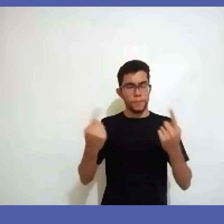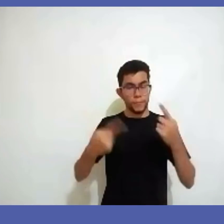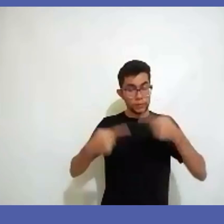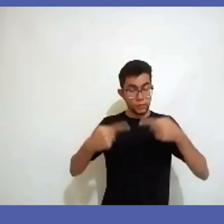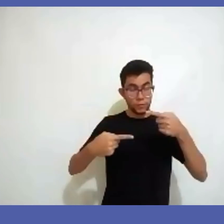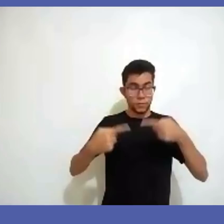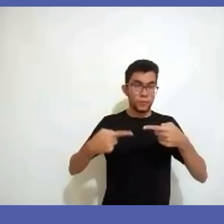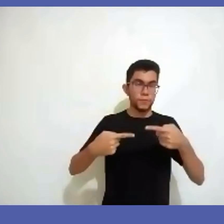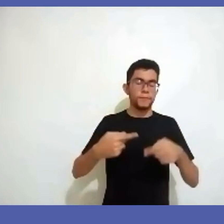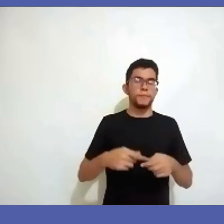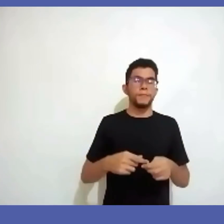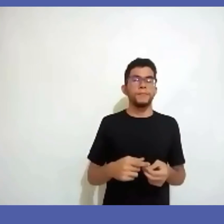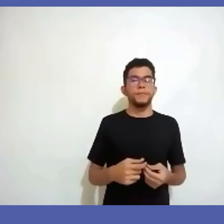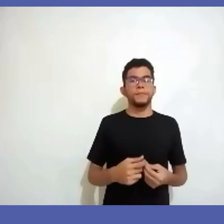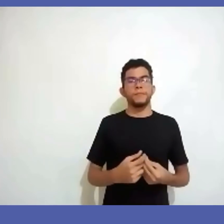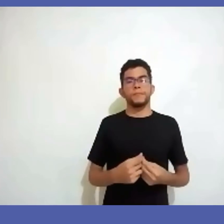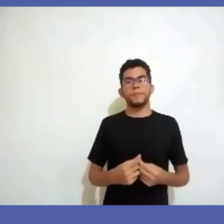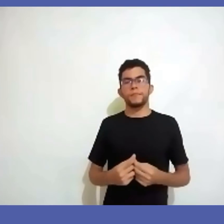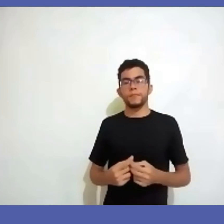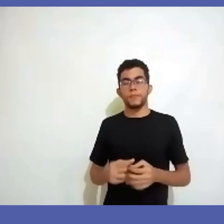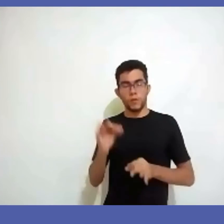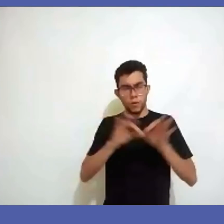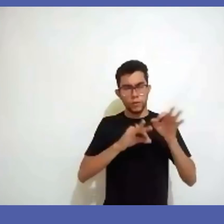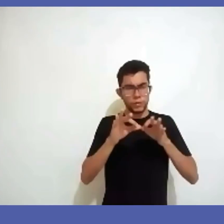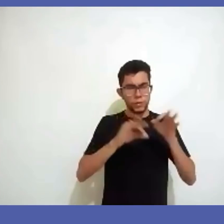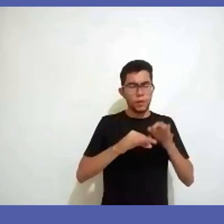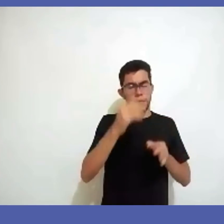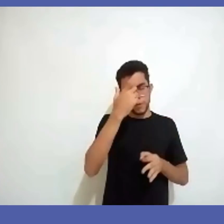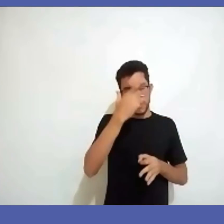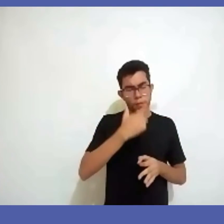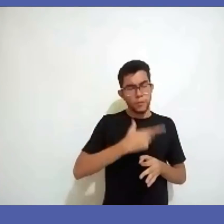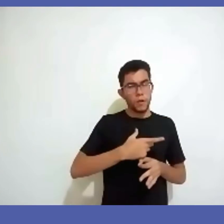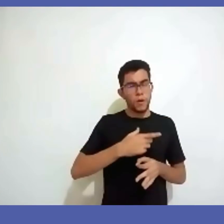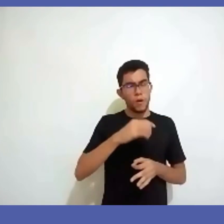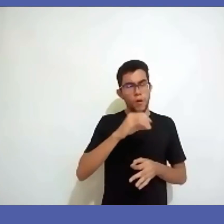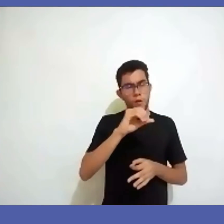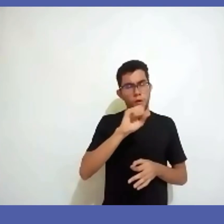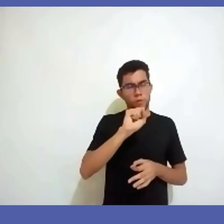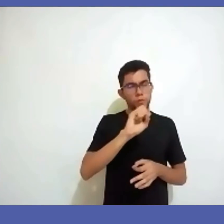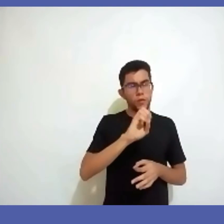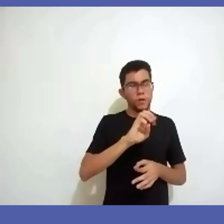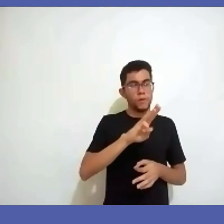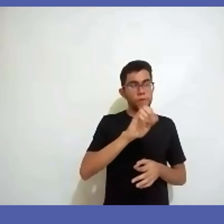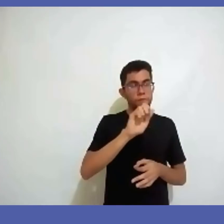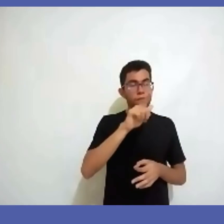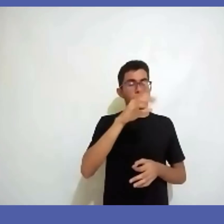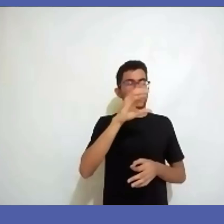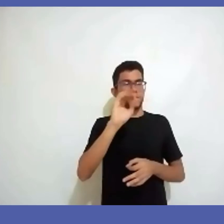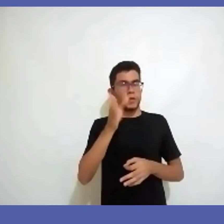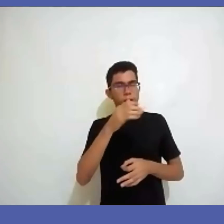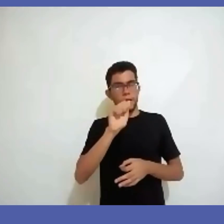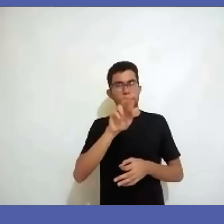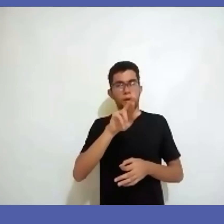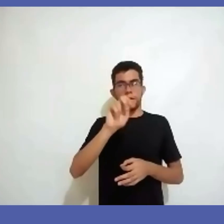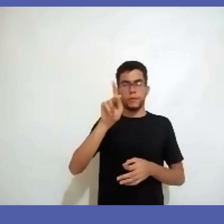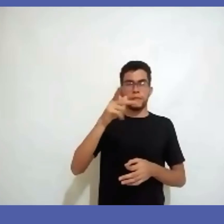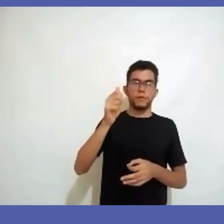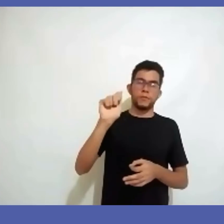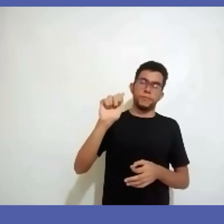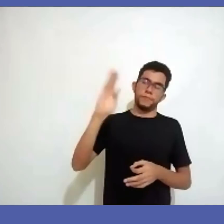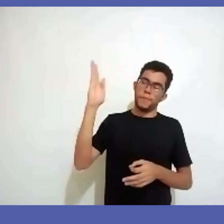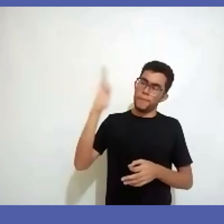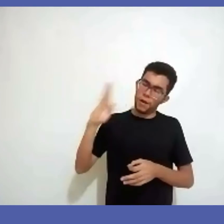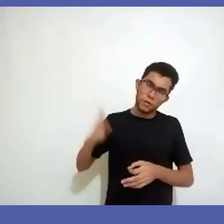né, por Oswaldo Aranha. Então eles basearam nessa resolução, os judeus líderes se